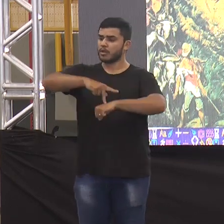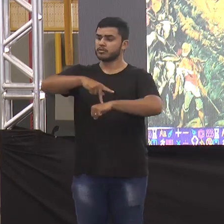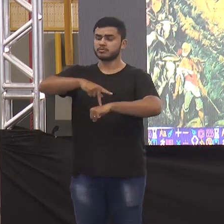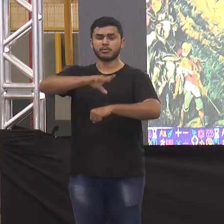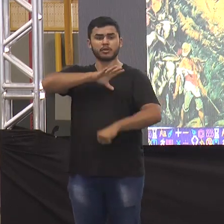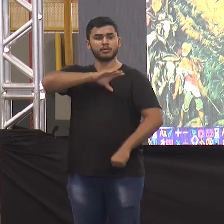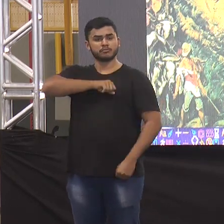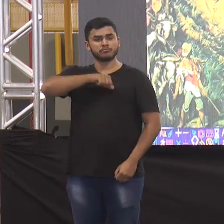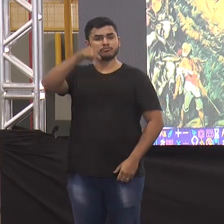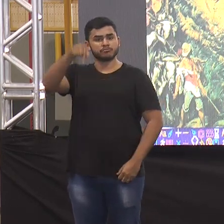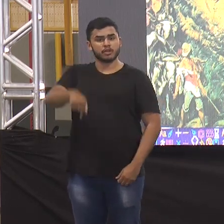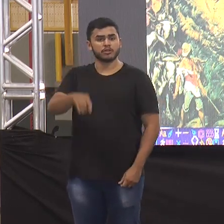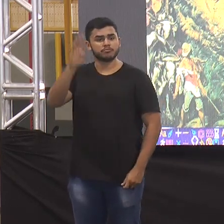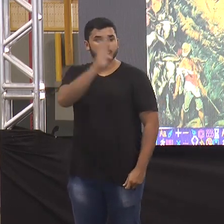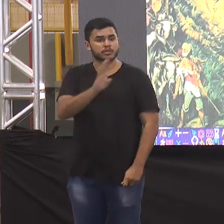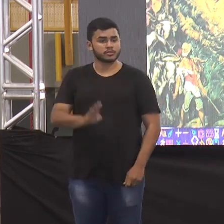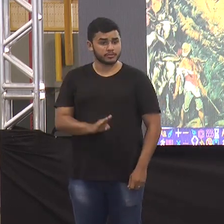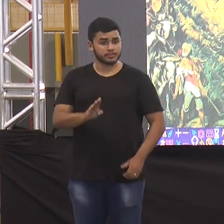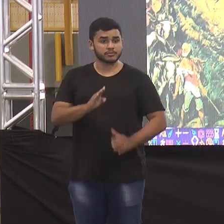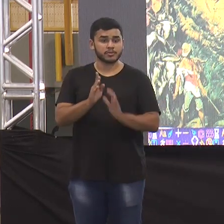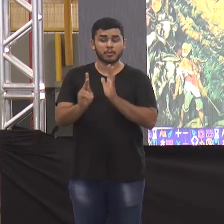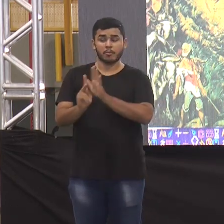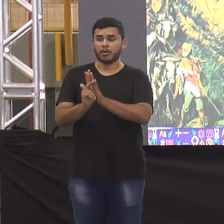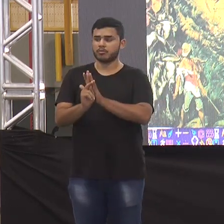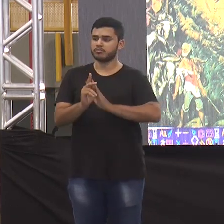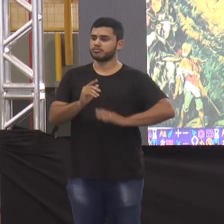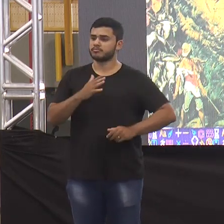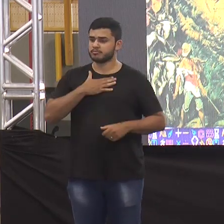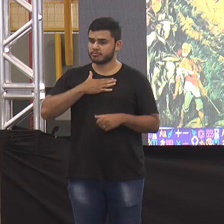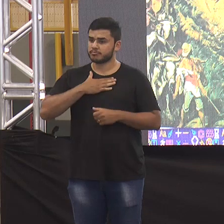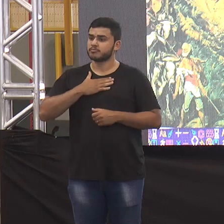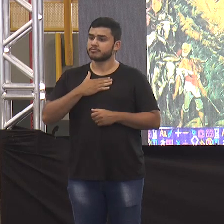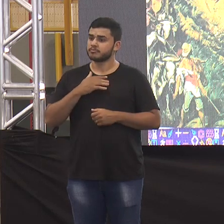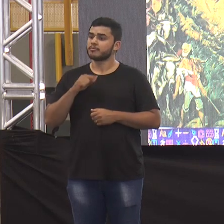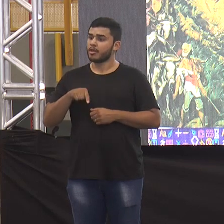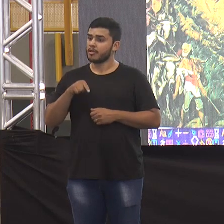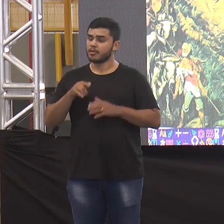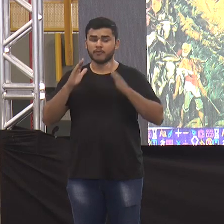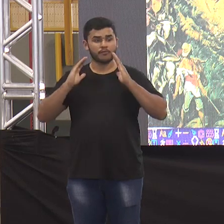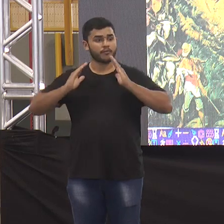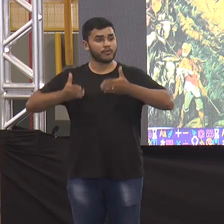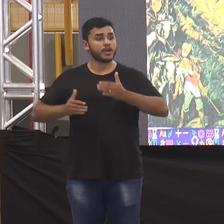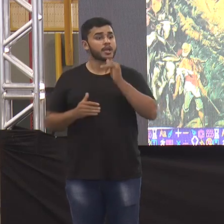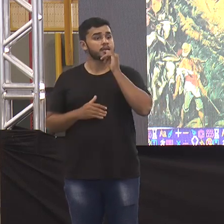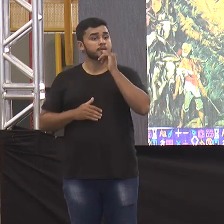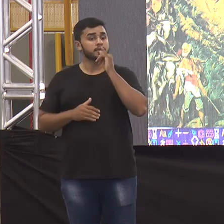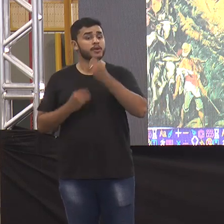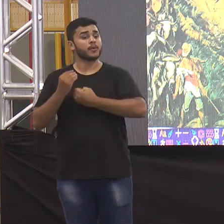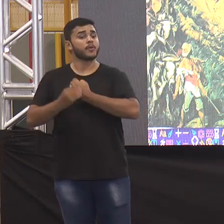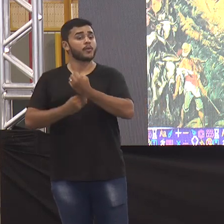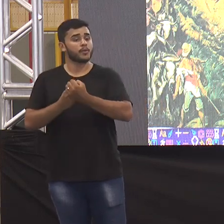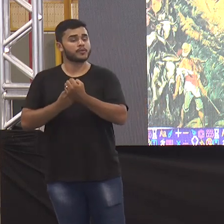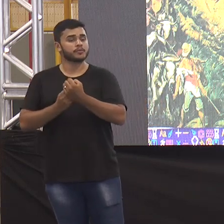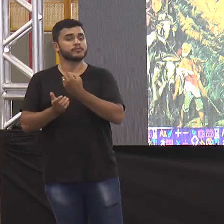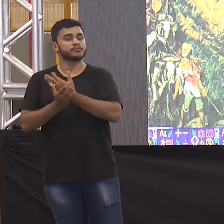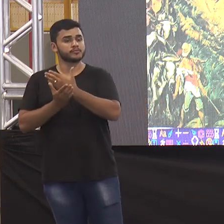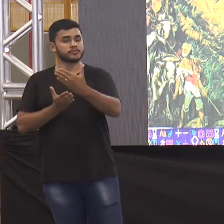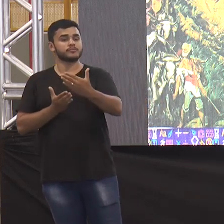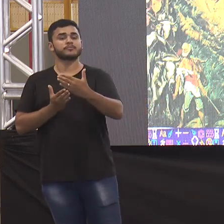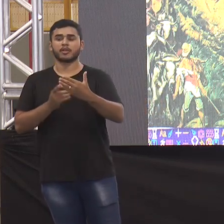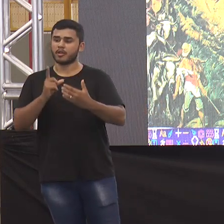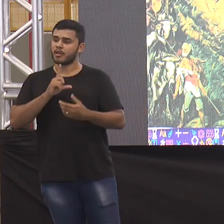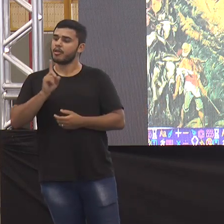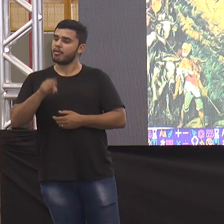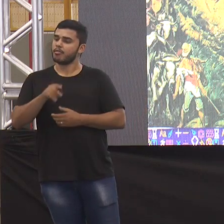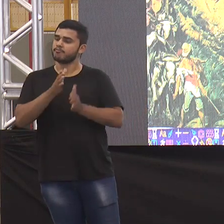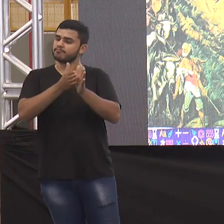processo de reconhecimento das nossas particularidades. Quem é que vai encaminhar esse processo? É o